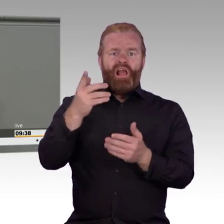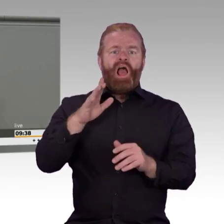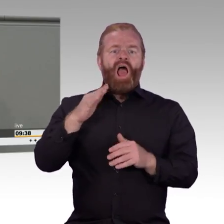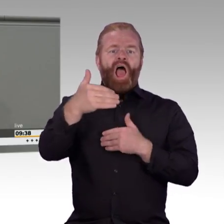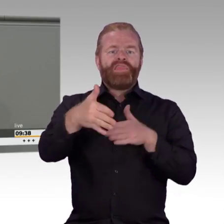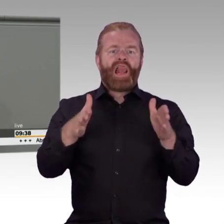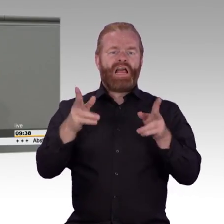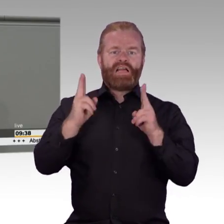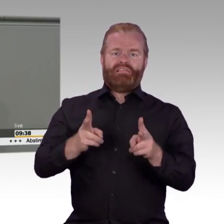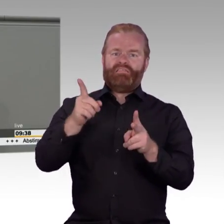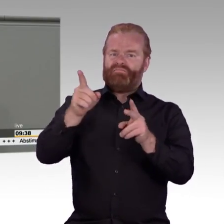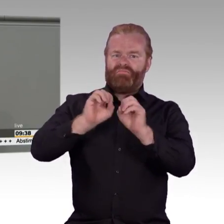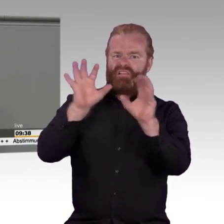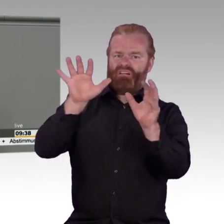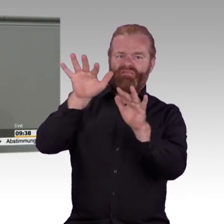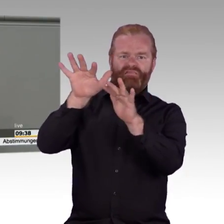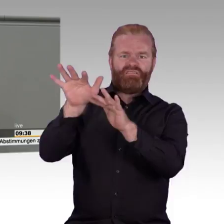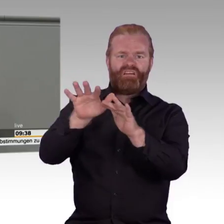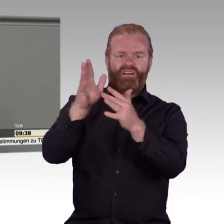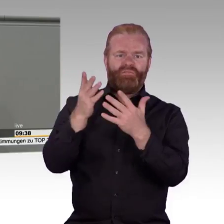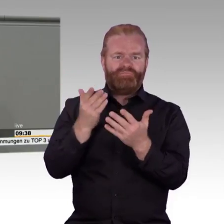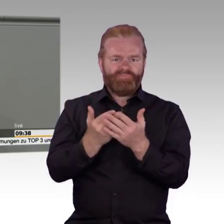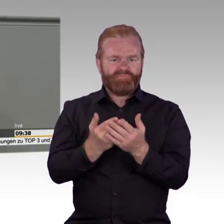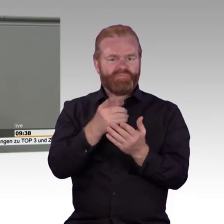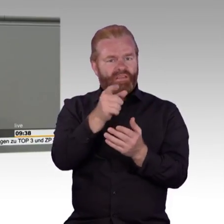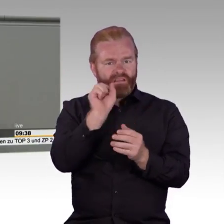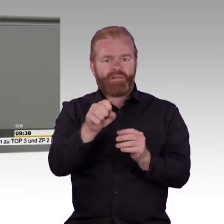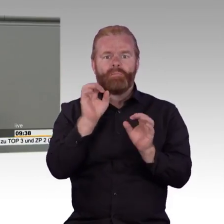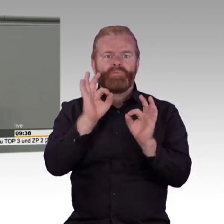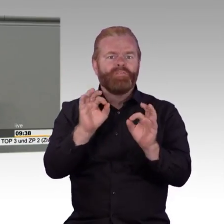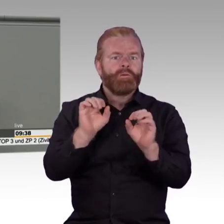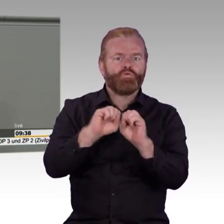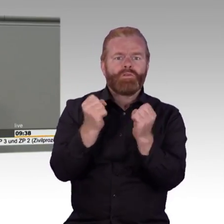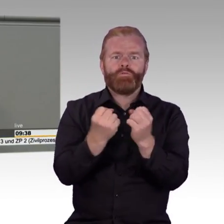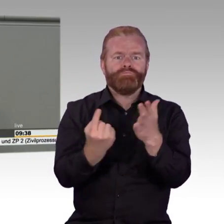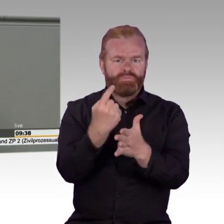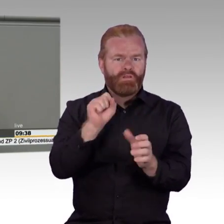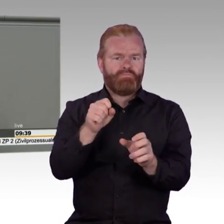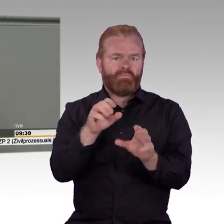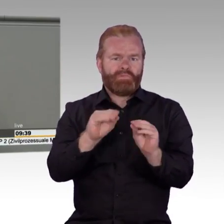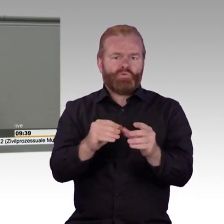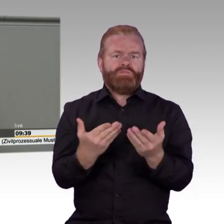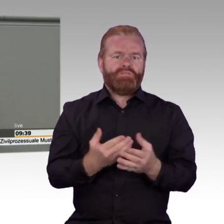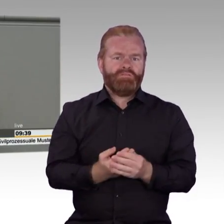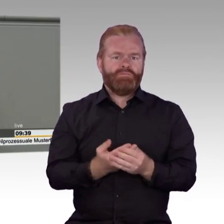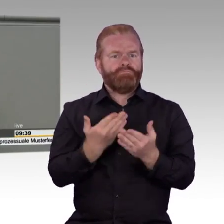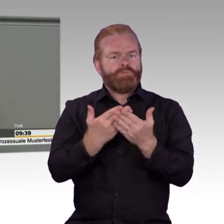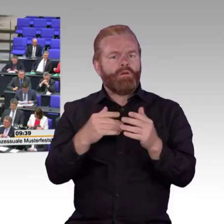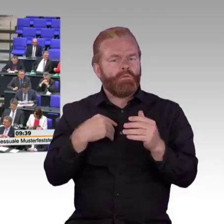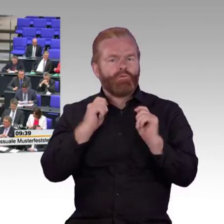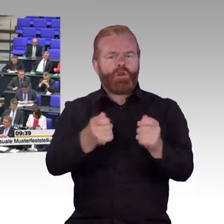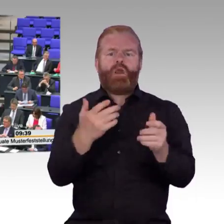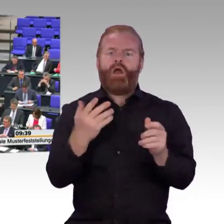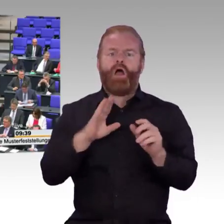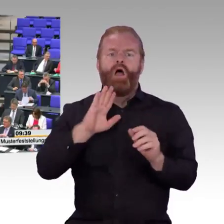einer Klage, bei der sich Kunden zusammentun können, aussehen könnte, meine Damen und Herren. Sie legen Hand